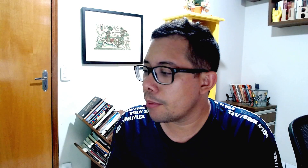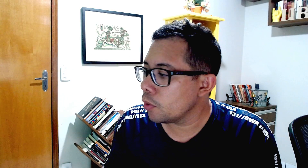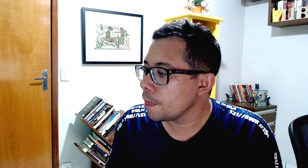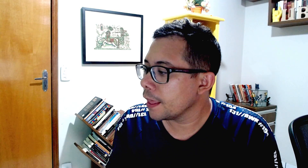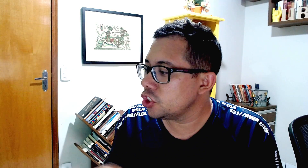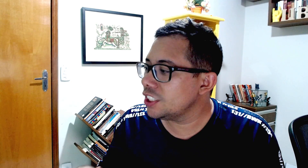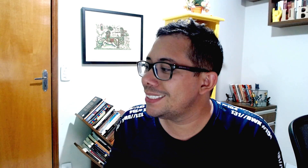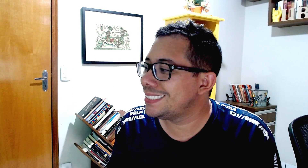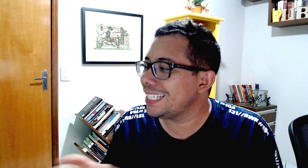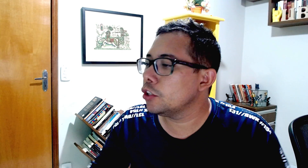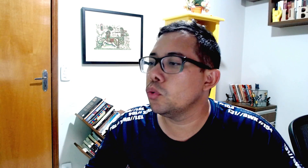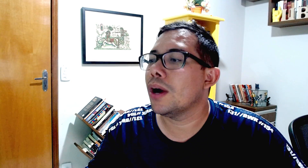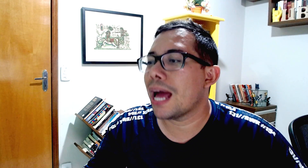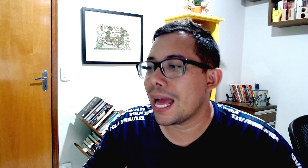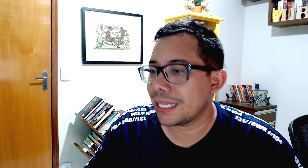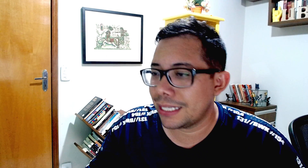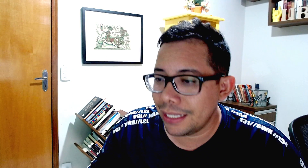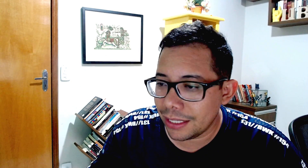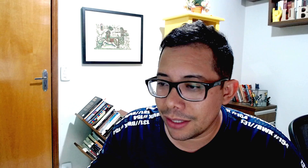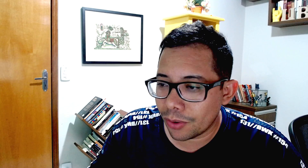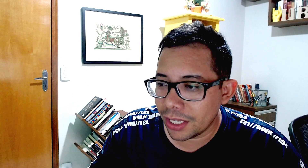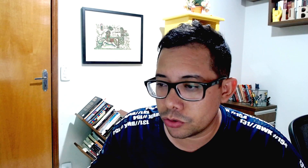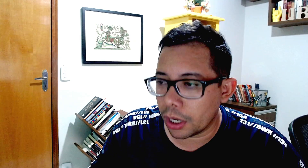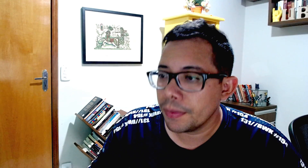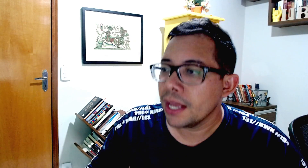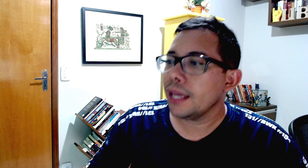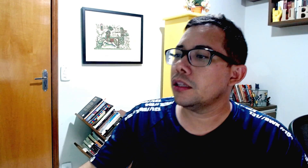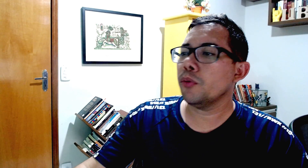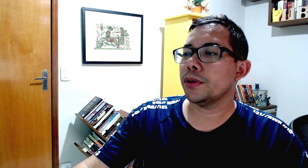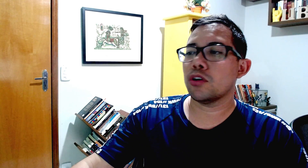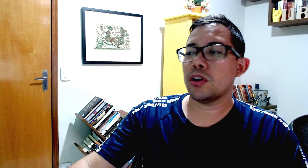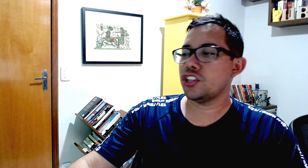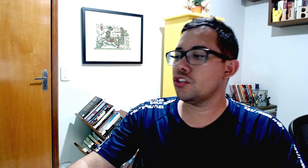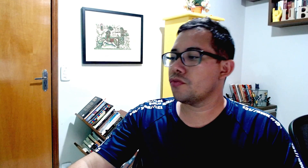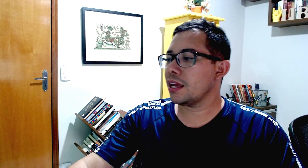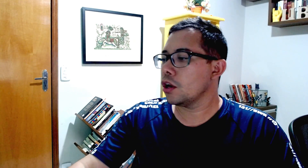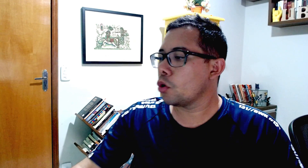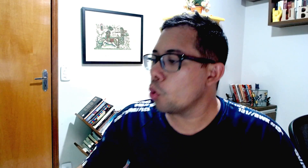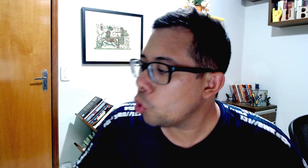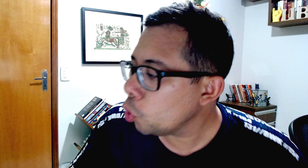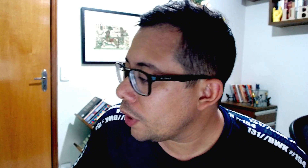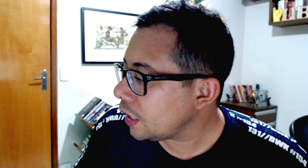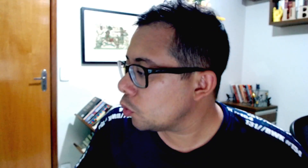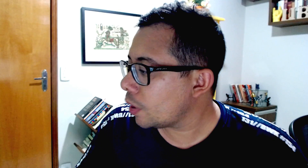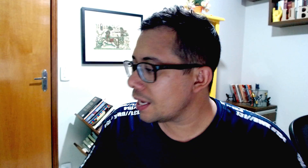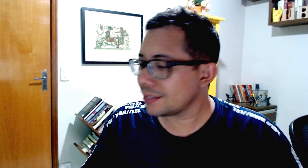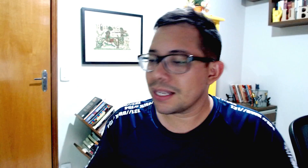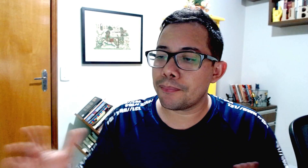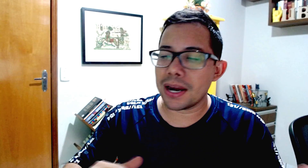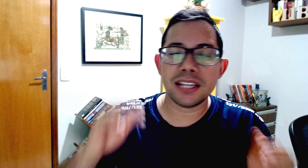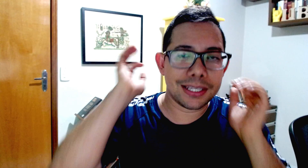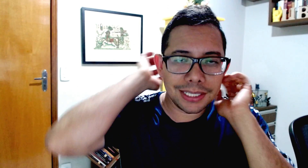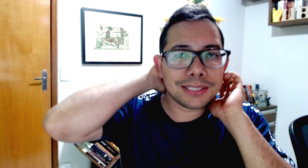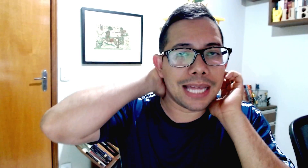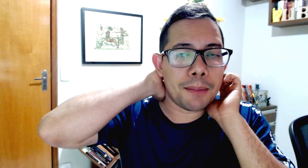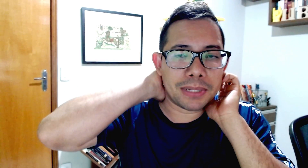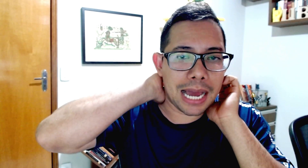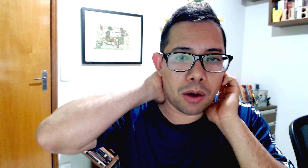acabou dizendo aqui, olha só. Então, pessoal, a gente vai concluindo aí essa parte, essa etapa da aula,